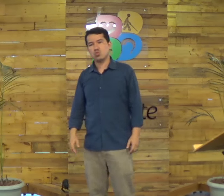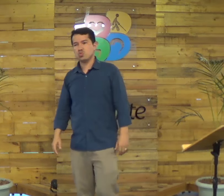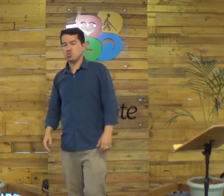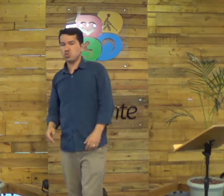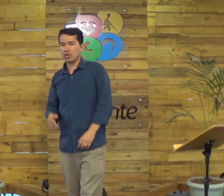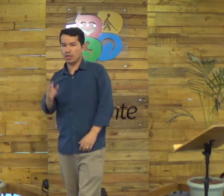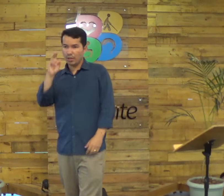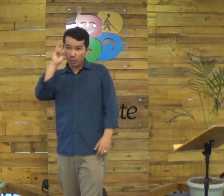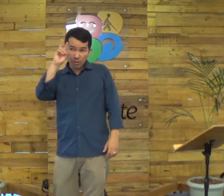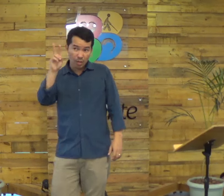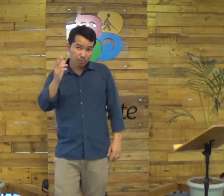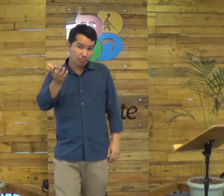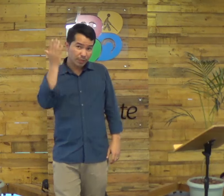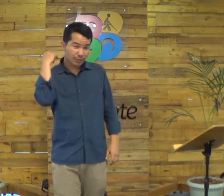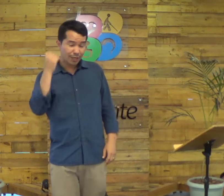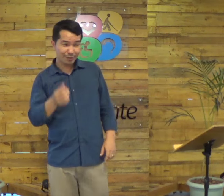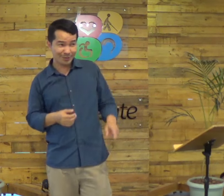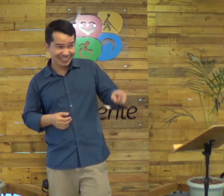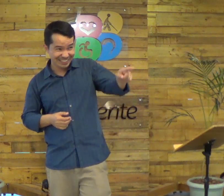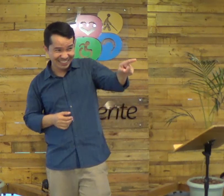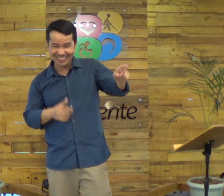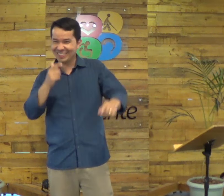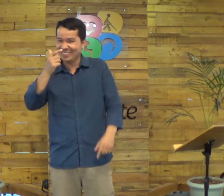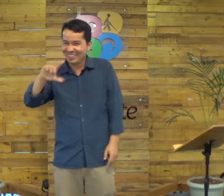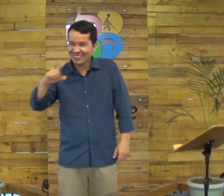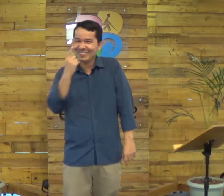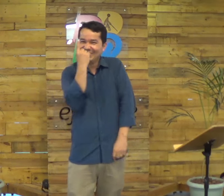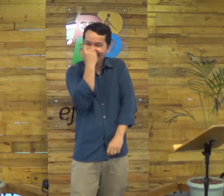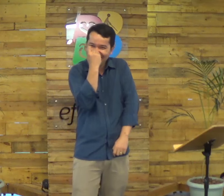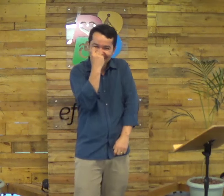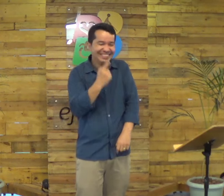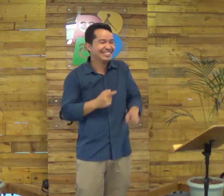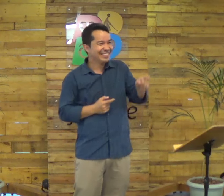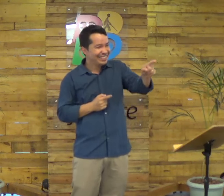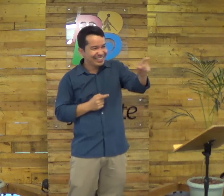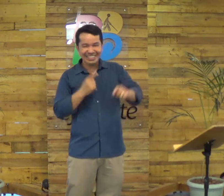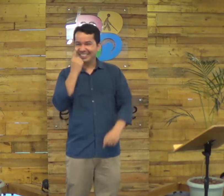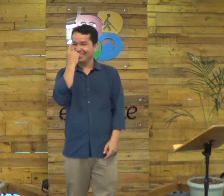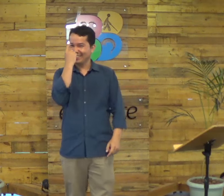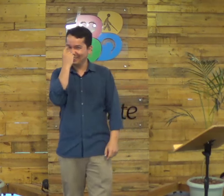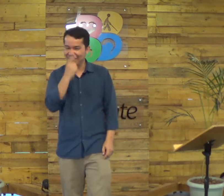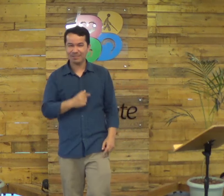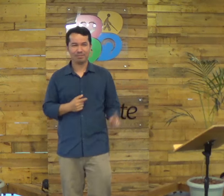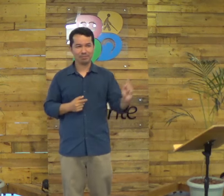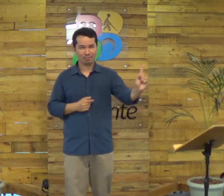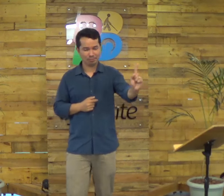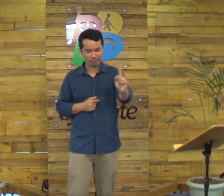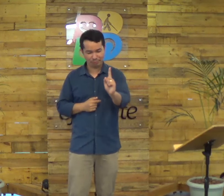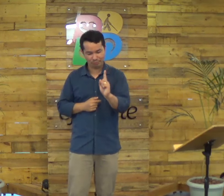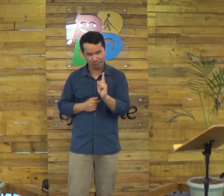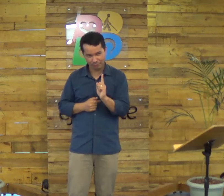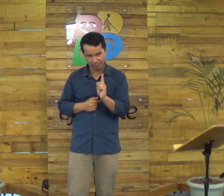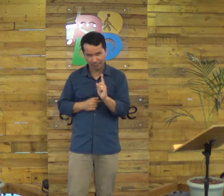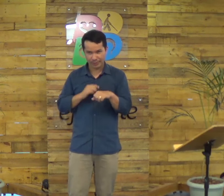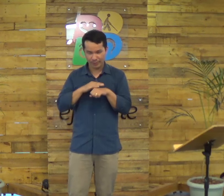Muita dúvida. Eu lembro que no passado, usou o Salomão novamente, Salomão, ele chegou até